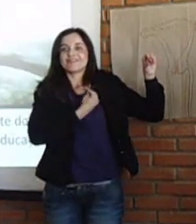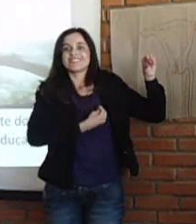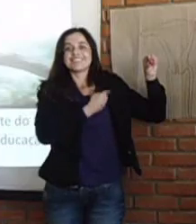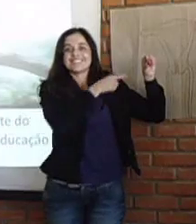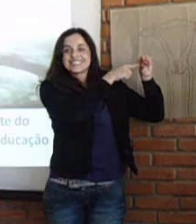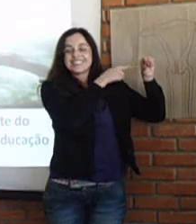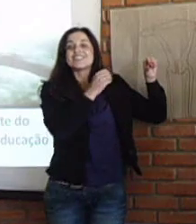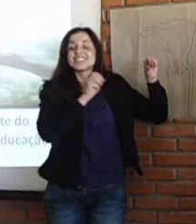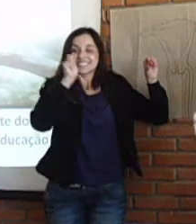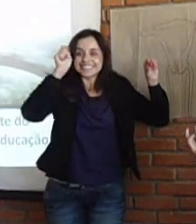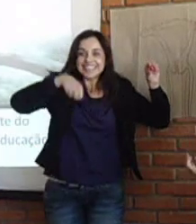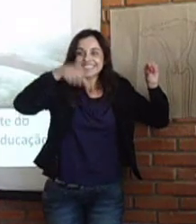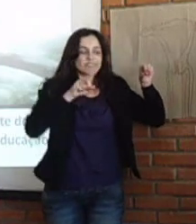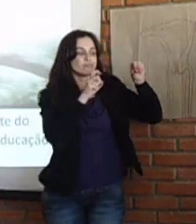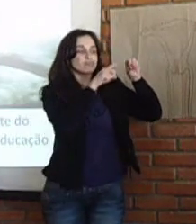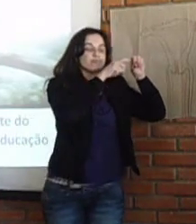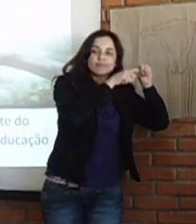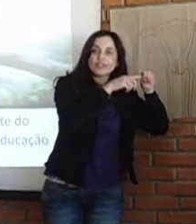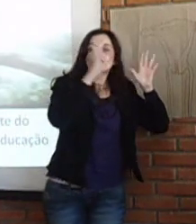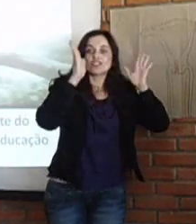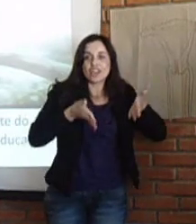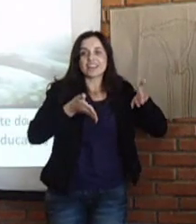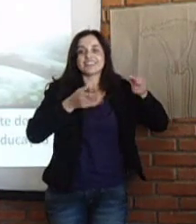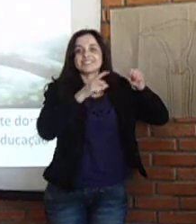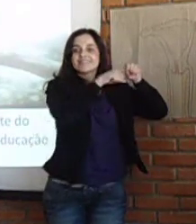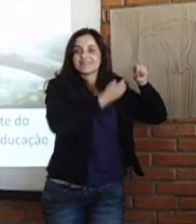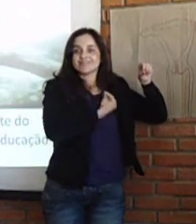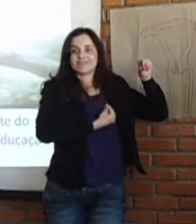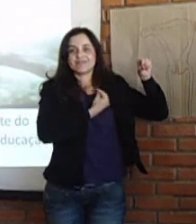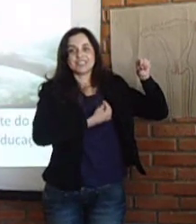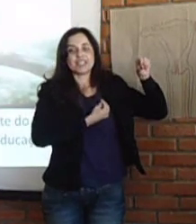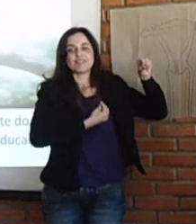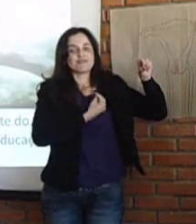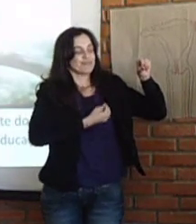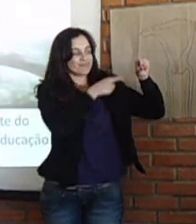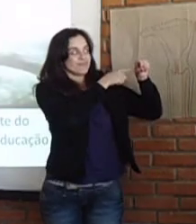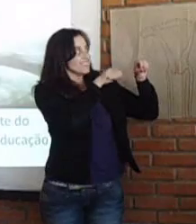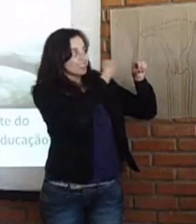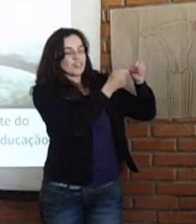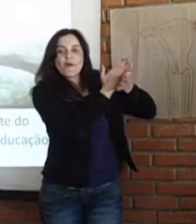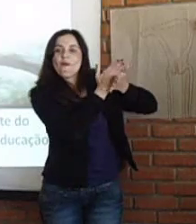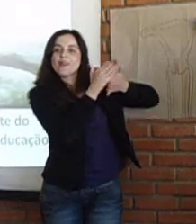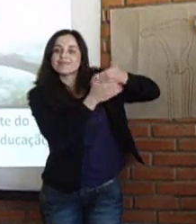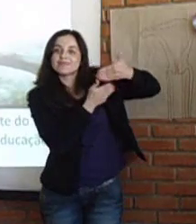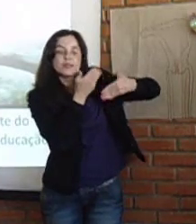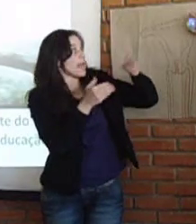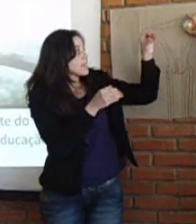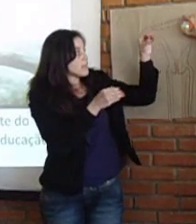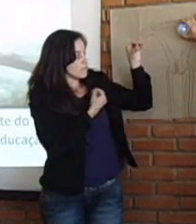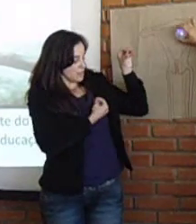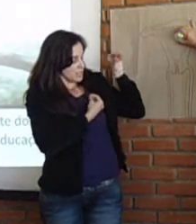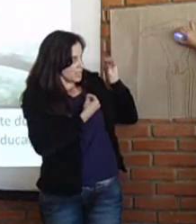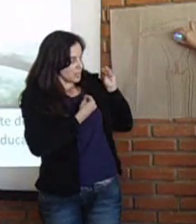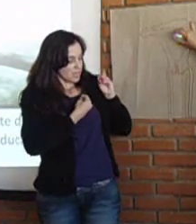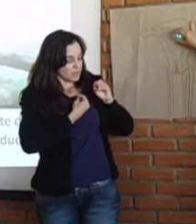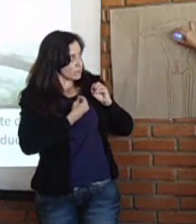fertilizado, e fala que foi fecundado, e agora, então, a gente tem uma nova vida começando a se desenvolver. Essa vida vai migrar para